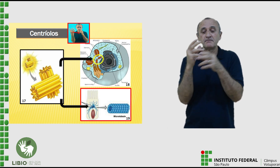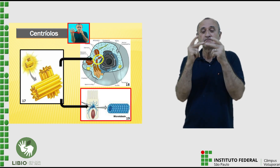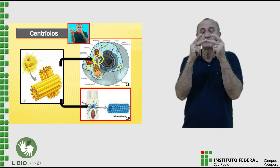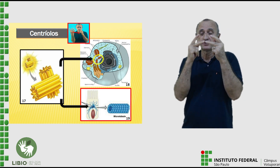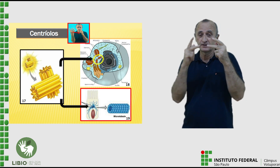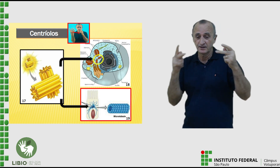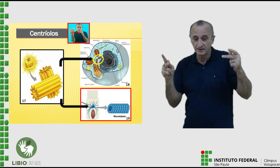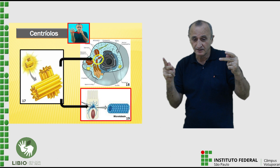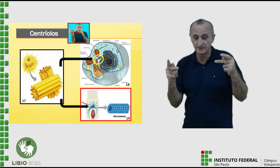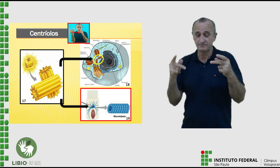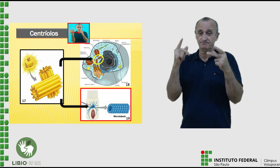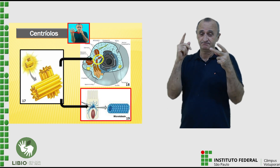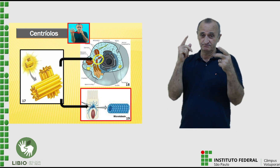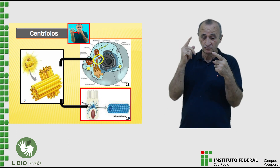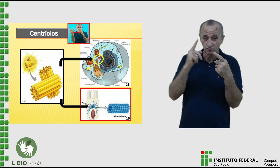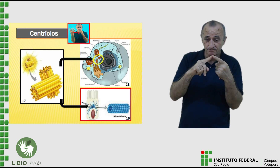proteínas,